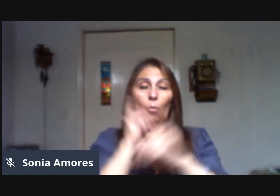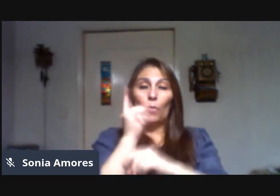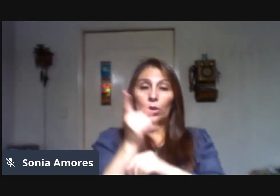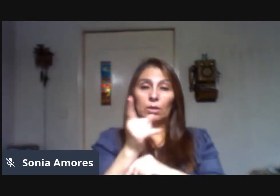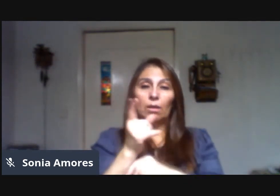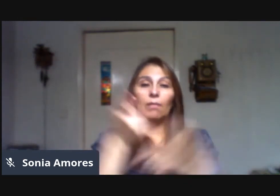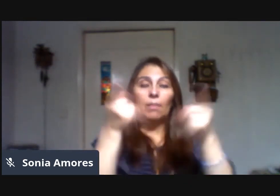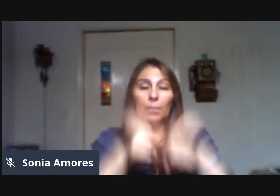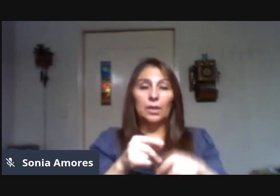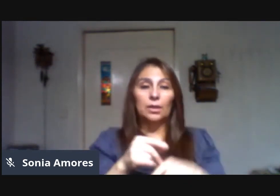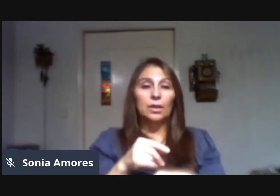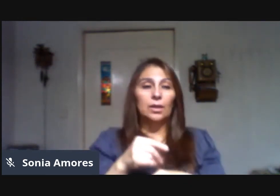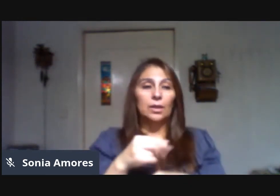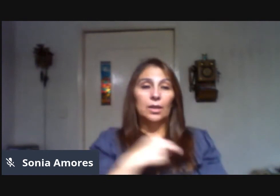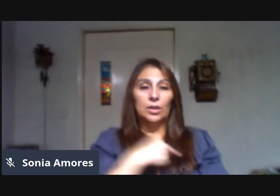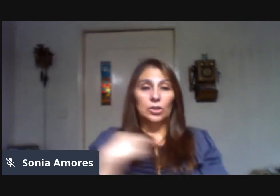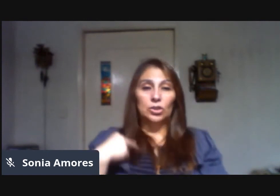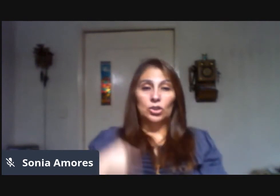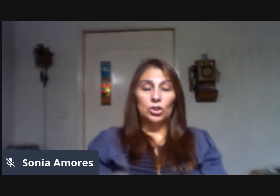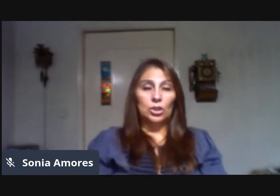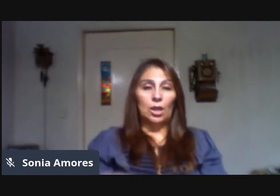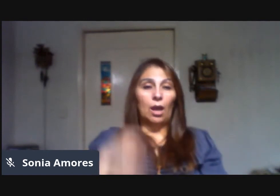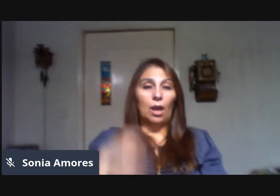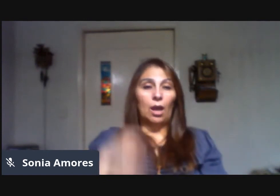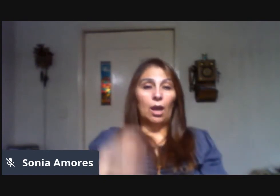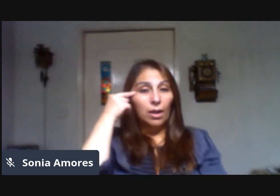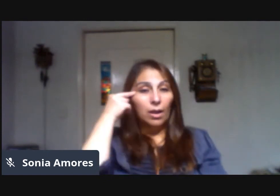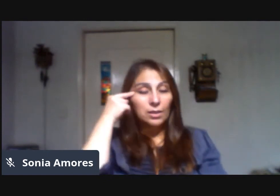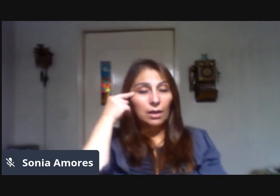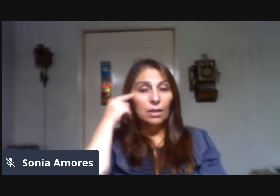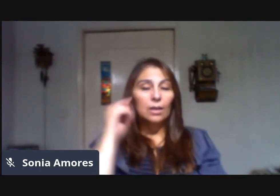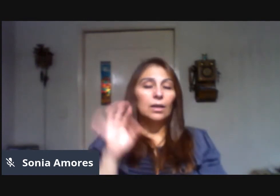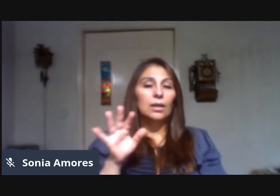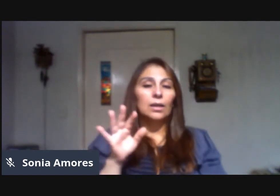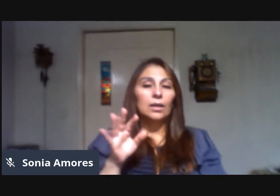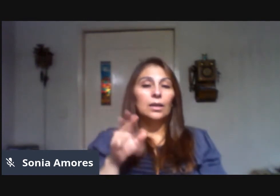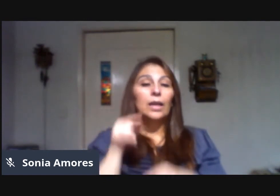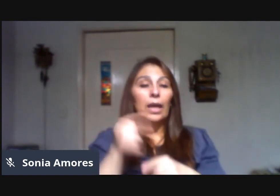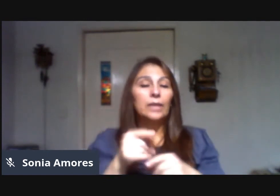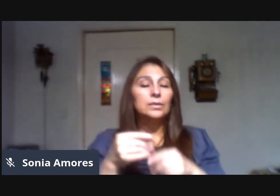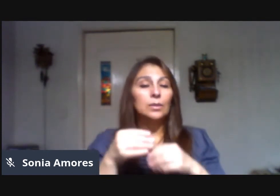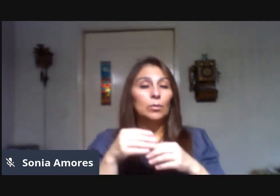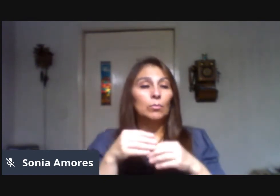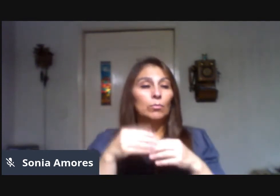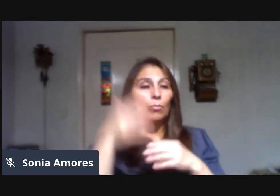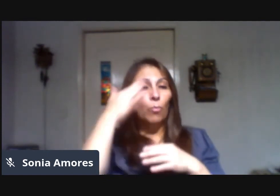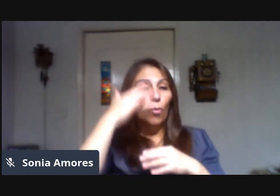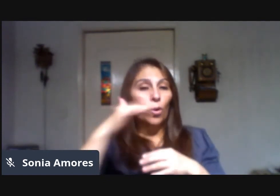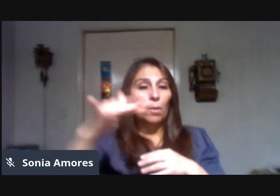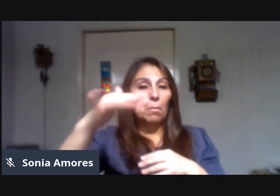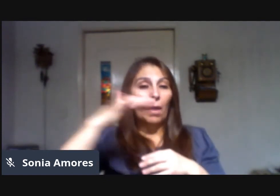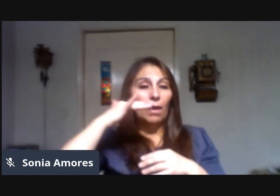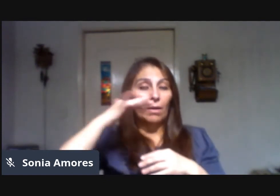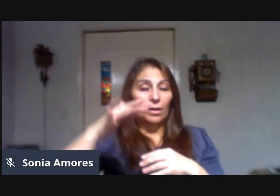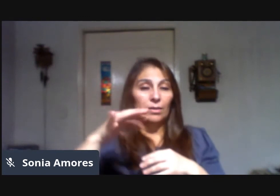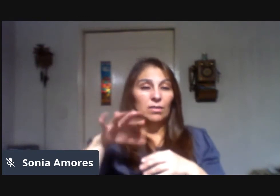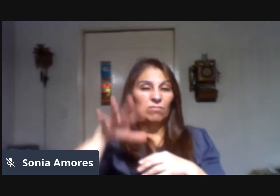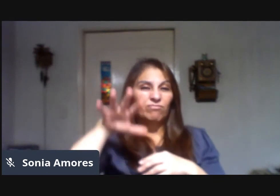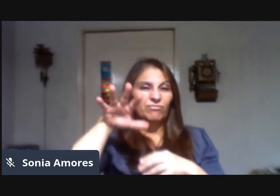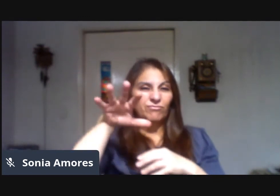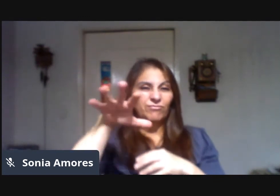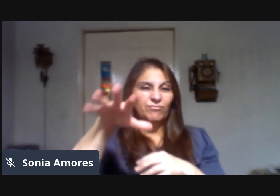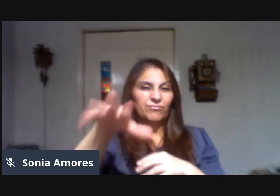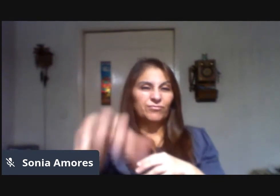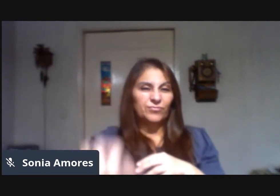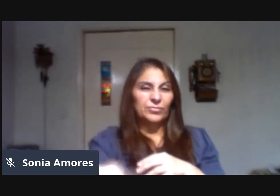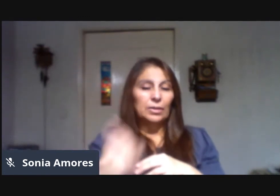¿sí? Una disputa hegemónica marítima, donde se concentra